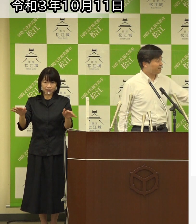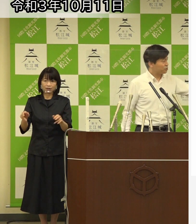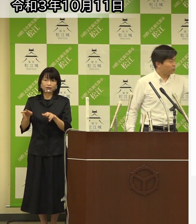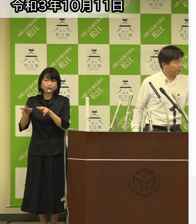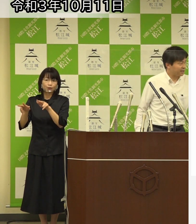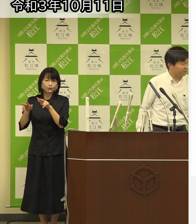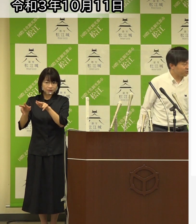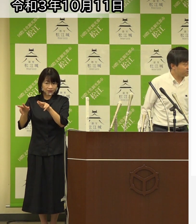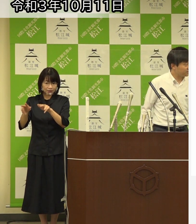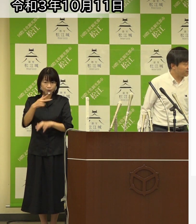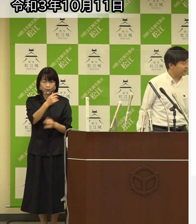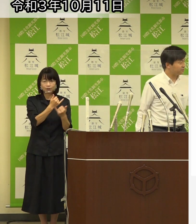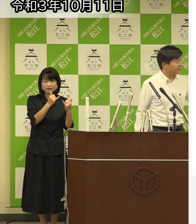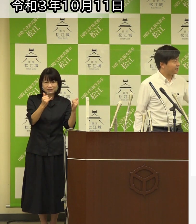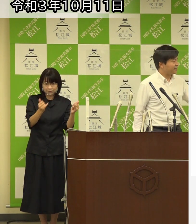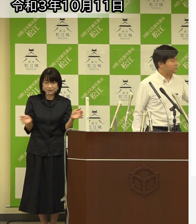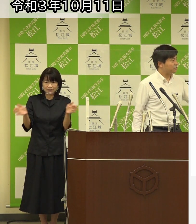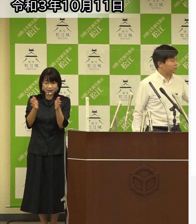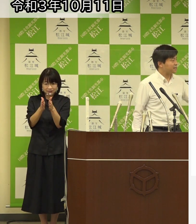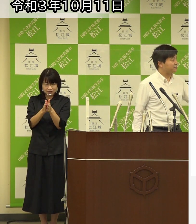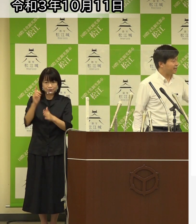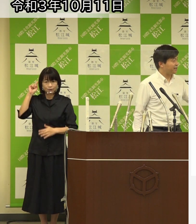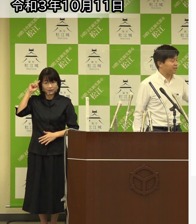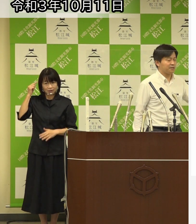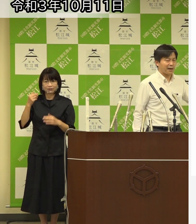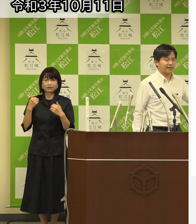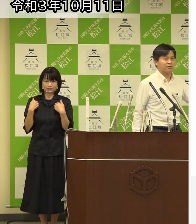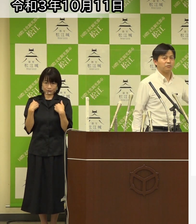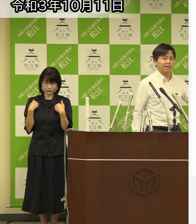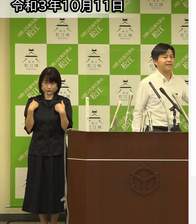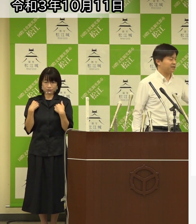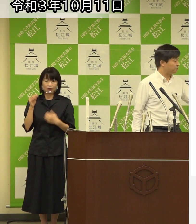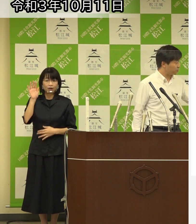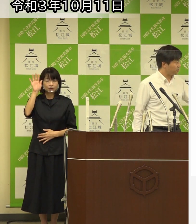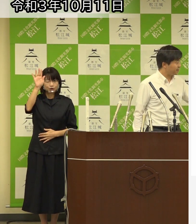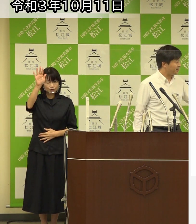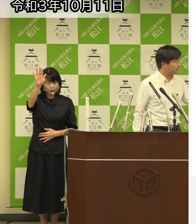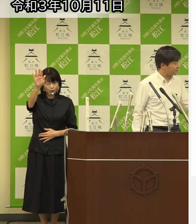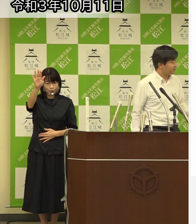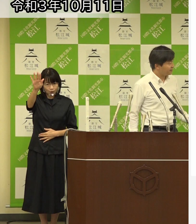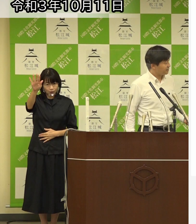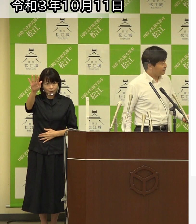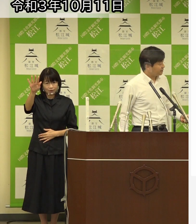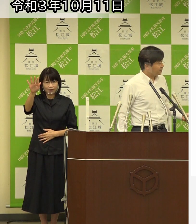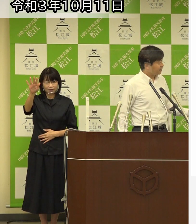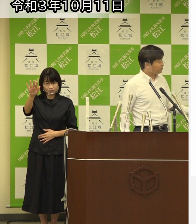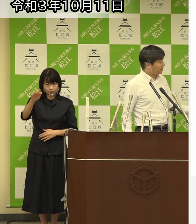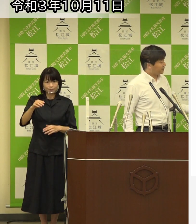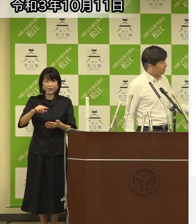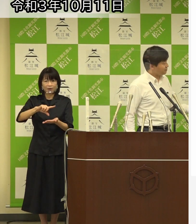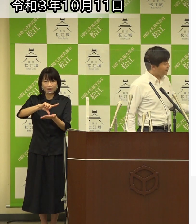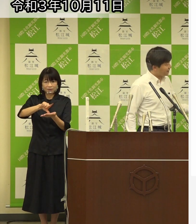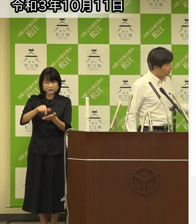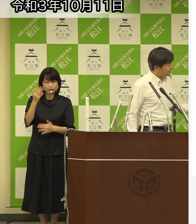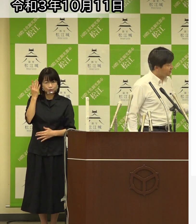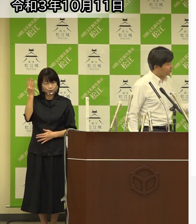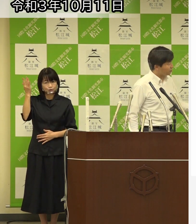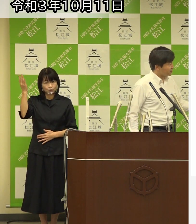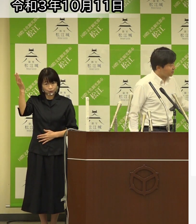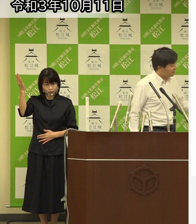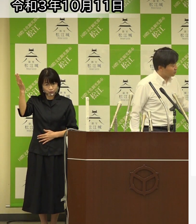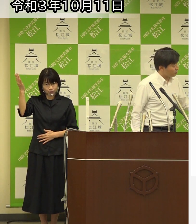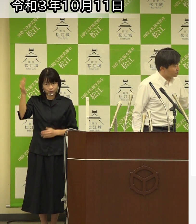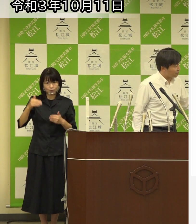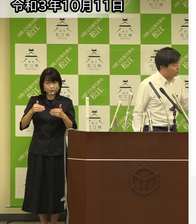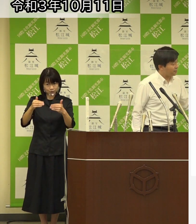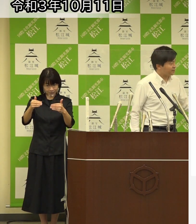とで、将来の地図にあたるエリアビジョンの策定に今検討に入っているものであります。具体的には歴史だ